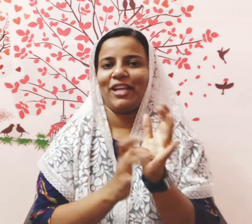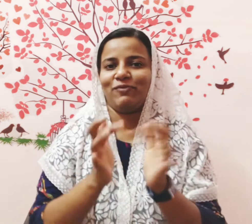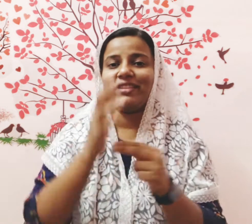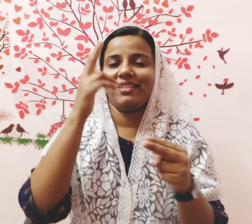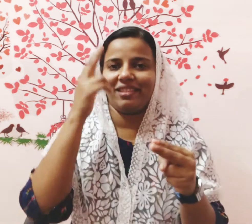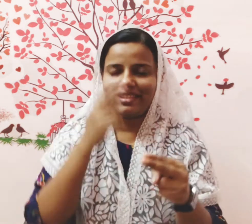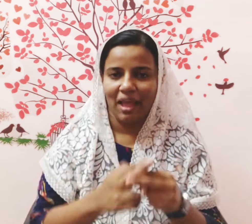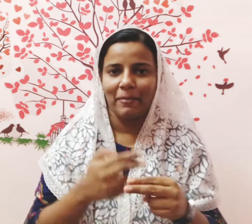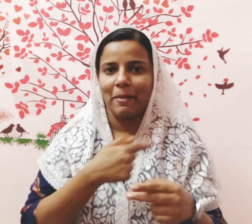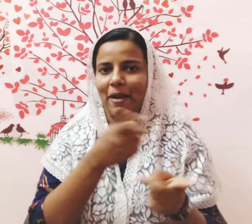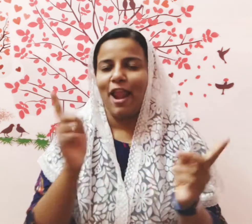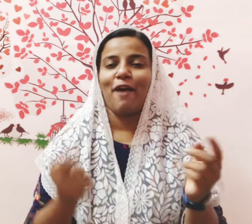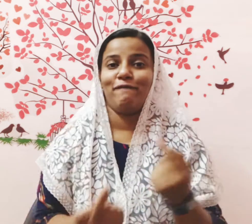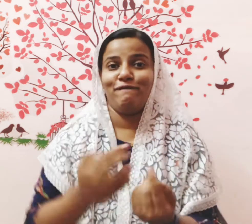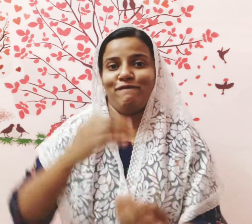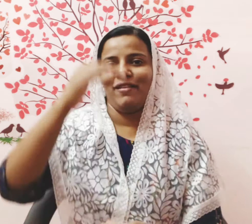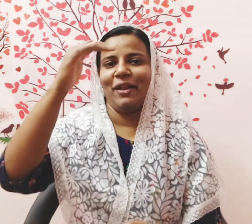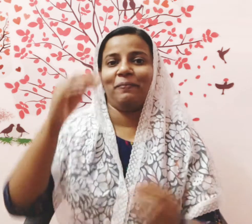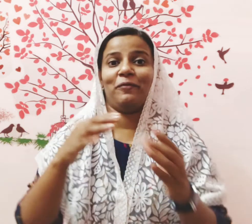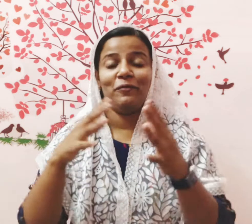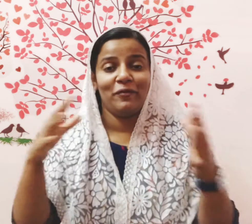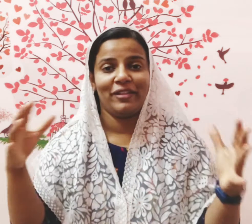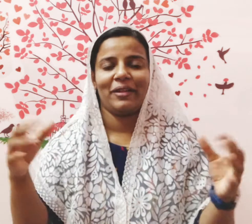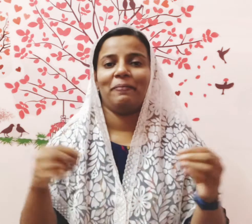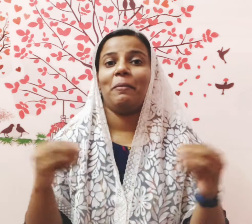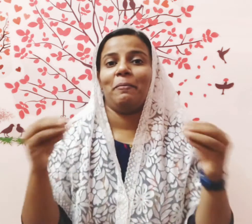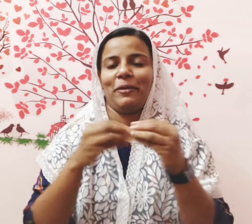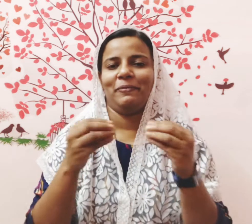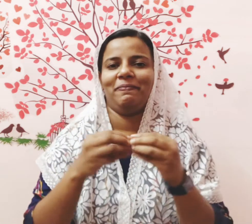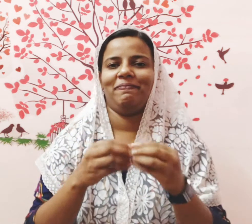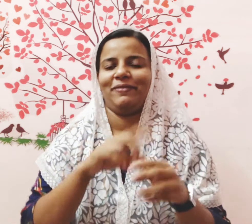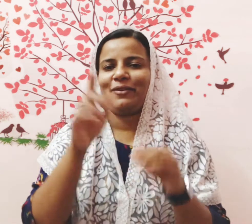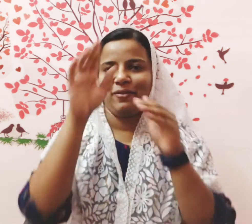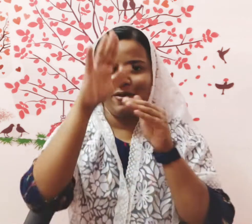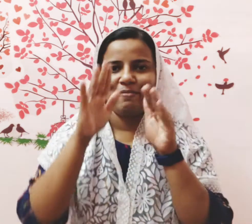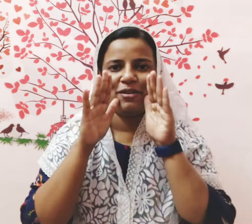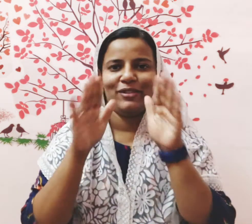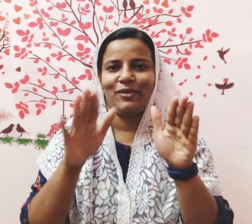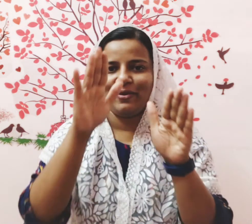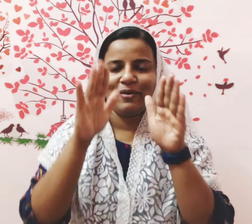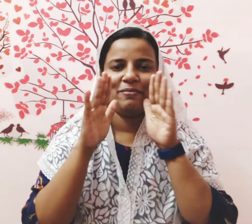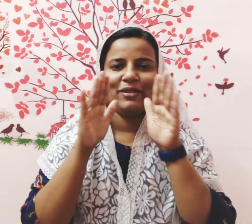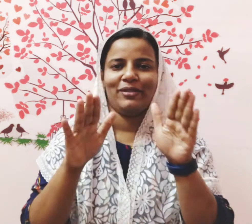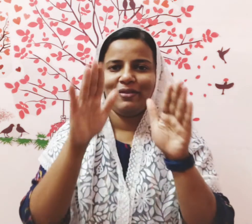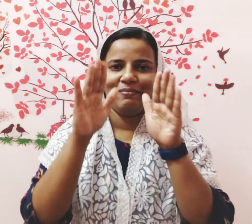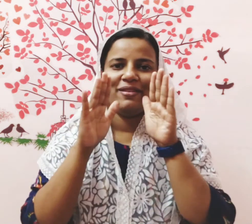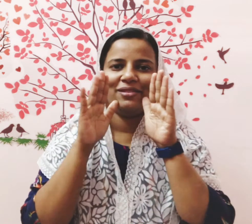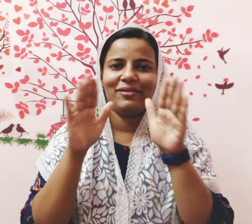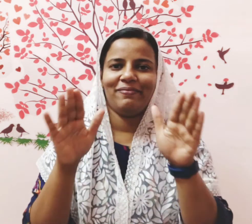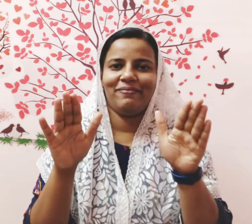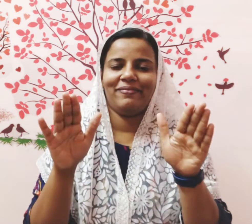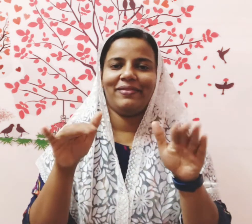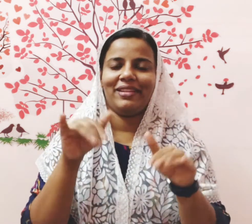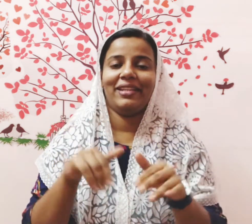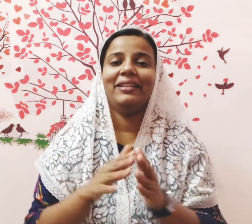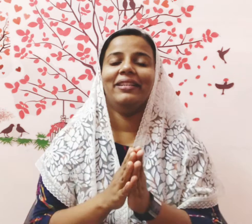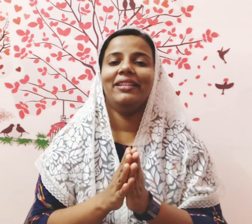പെരുകും. യേശു ക്രിസ്തുവിൻ്റെ നാമത്തിൽ നമ്മൾ വളരും, നമ്മൾ വർദ്ധിക്കും, നമ്മൾ പെരുകും. ഗോഡ് ബ്ലസ് യു, ഗോഡ് ബ്ലസ് യു, ഗോഡ് ബ്ലസ് യു. എന്താ